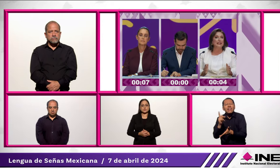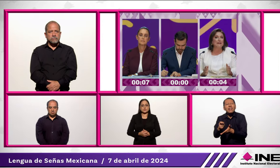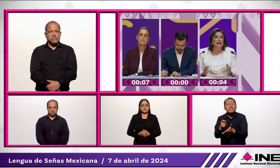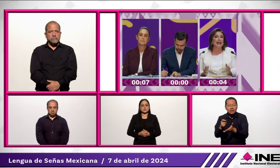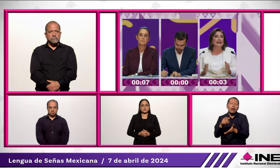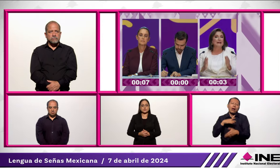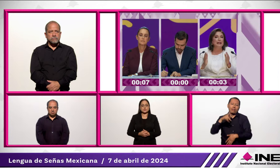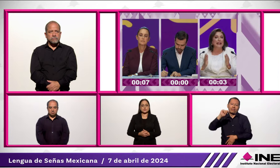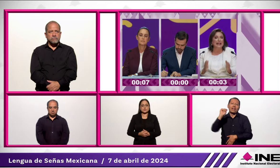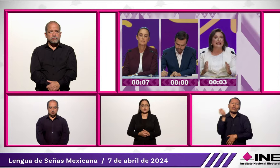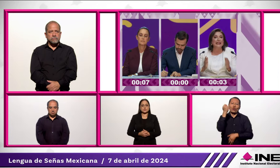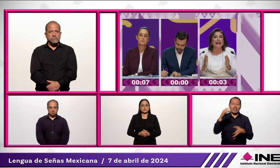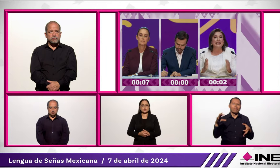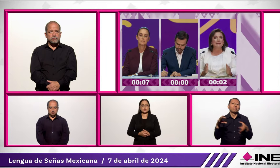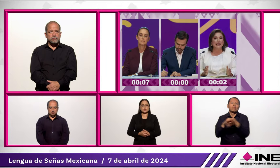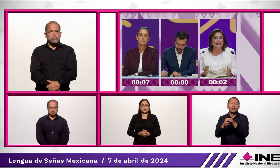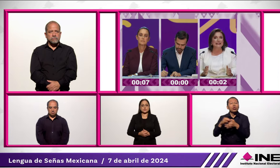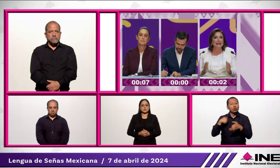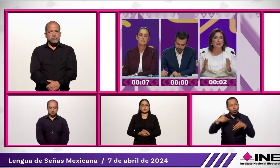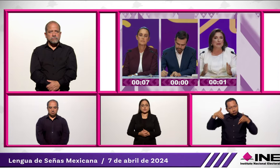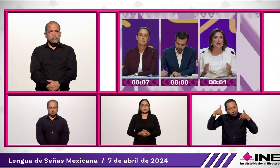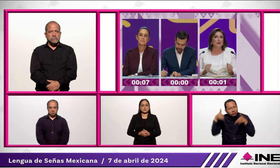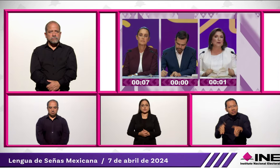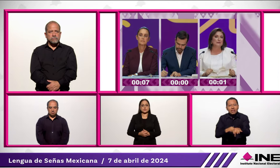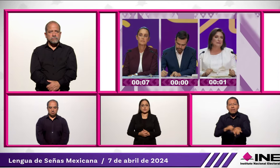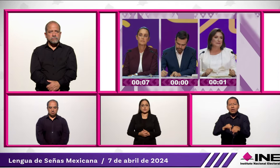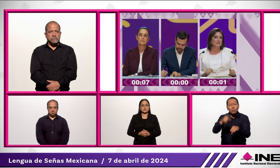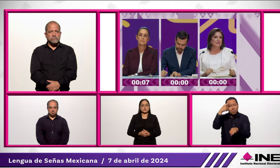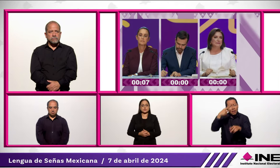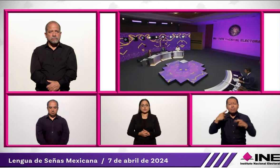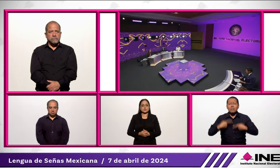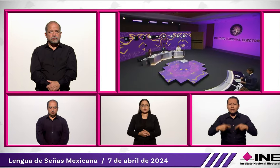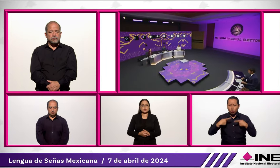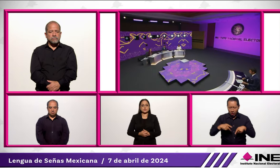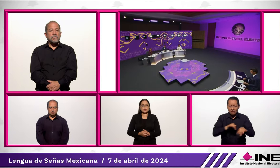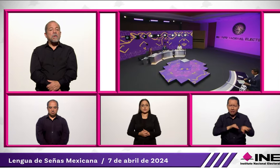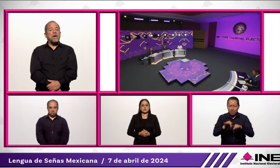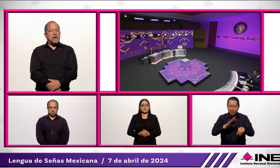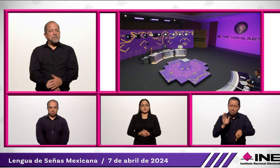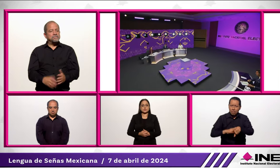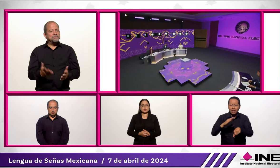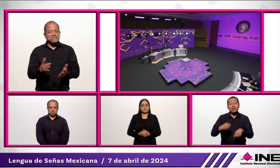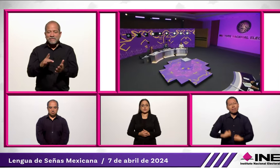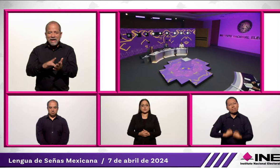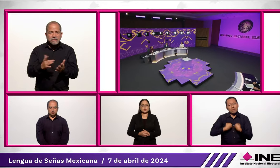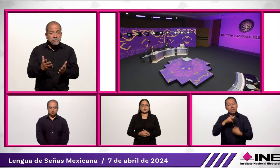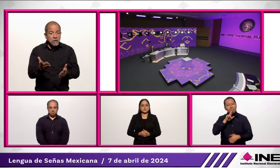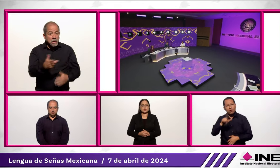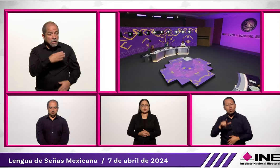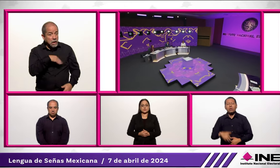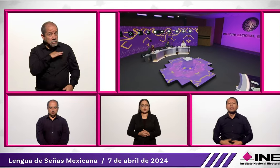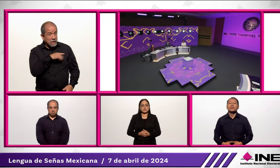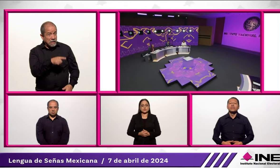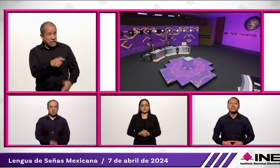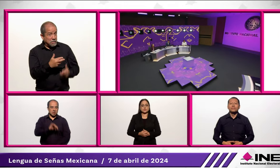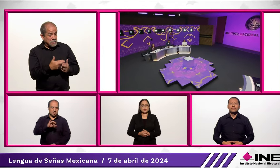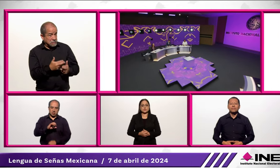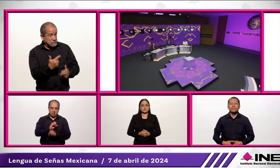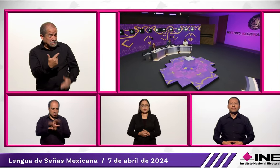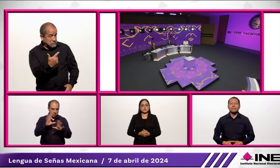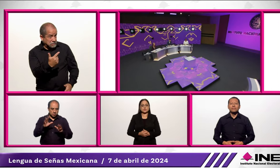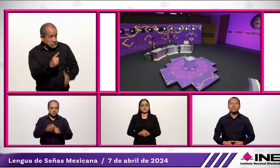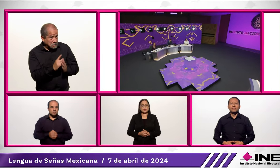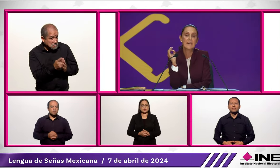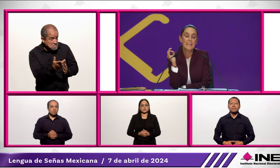lo que voy a trabajar. Que la gente gane más y viva mejor. Gracias. Claudia Sheinbaum tiene 7 segundos. No sé si los quiere utilizar. Sí, cómo no.